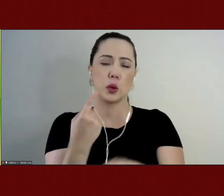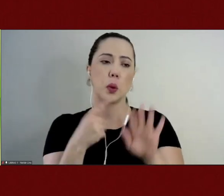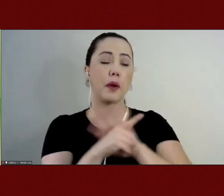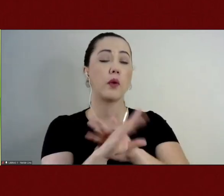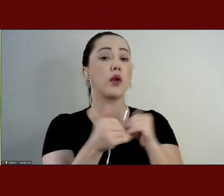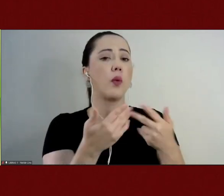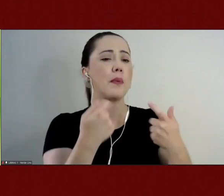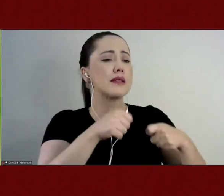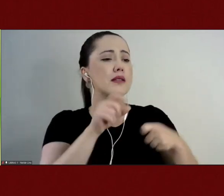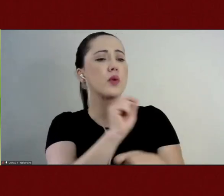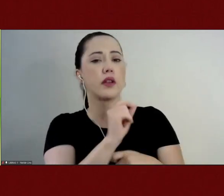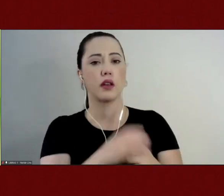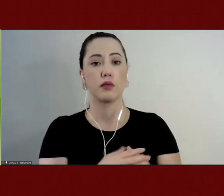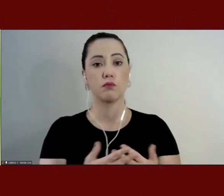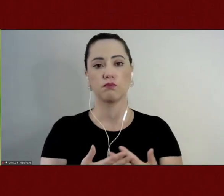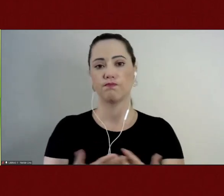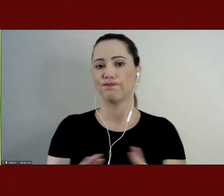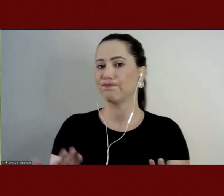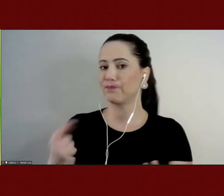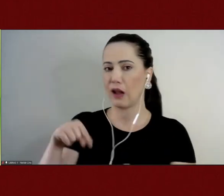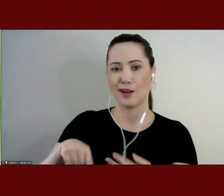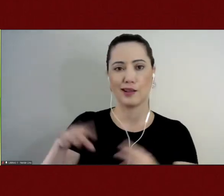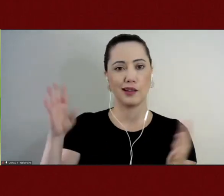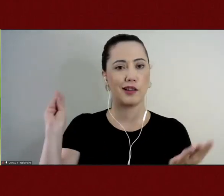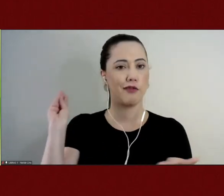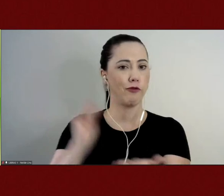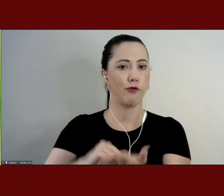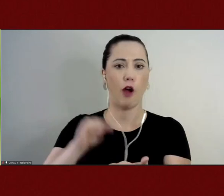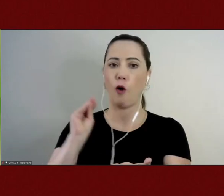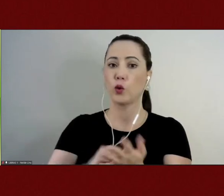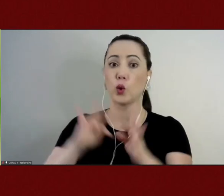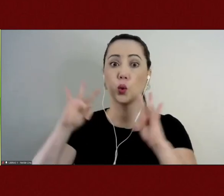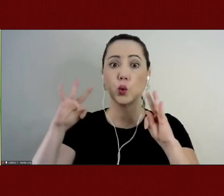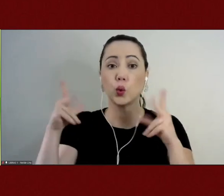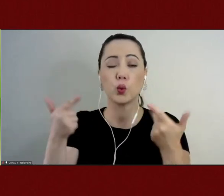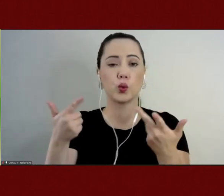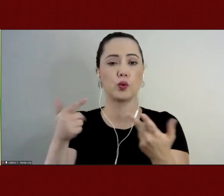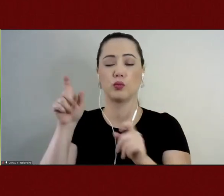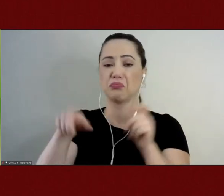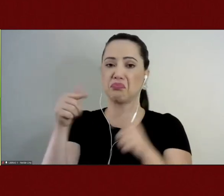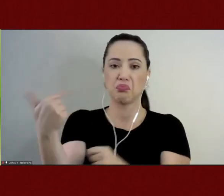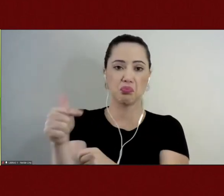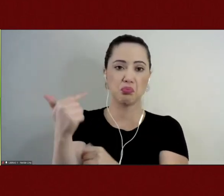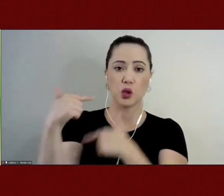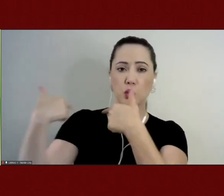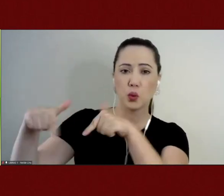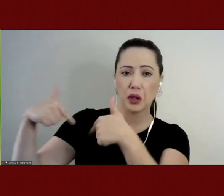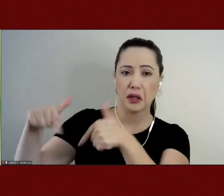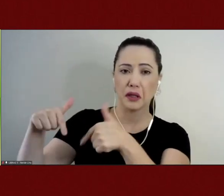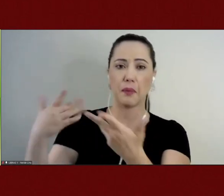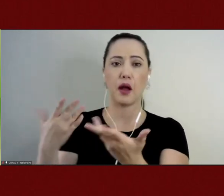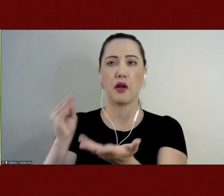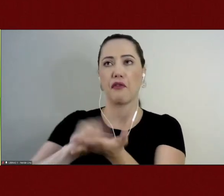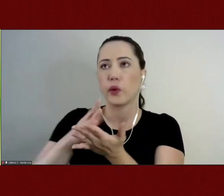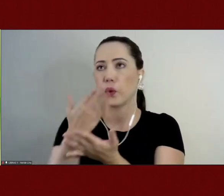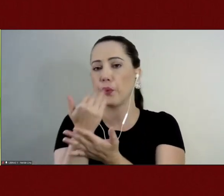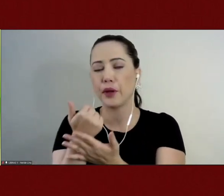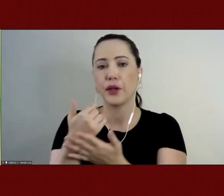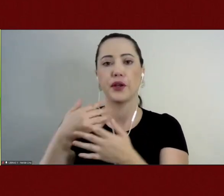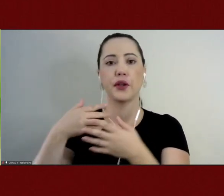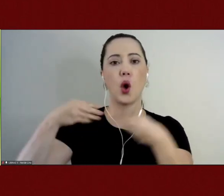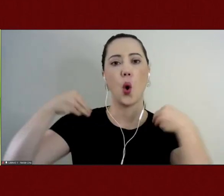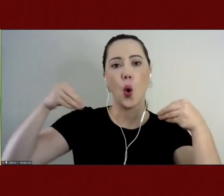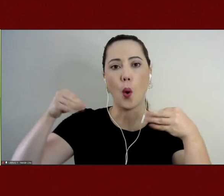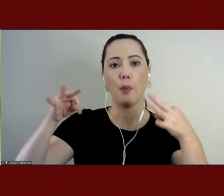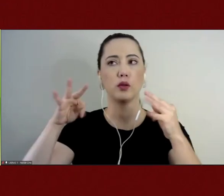Falta comida, falta roupa, falta tudo, as pessoas não têm emprego, que é o que a gente já sabe. E as mulheres